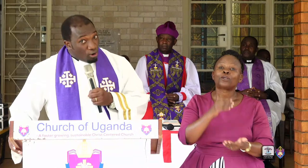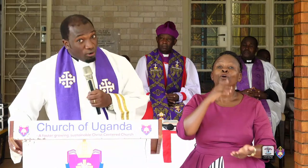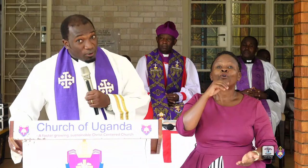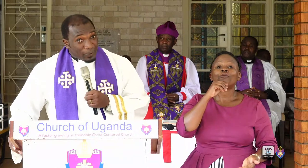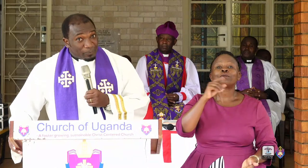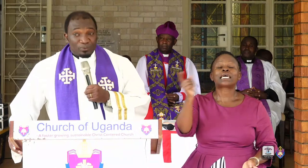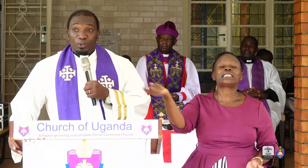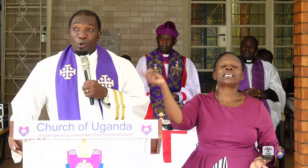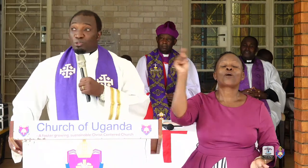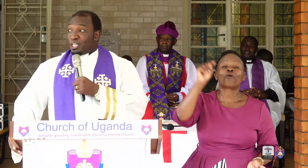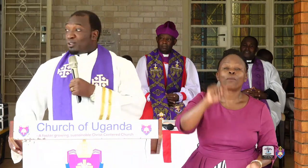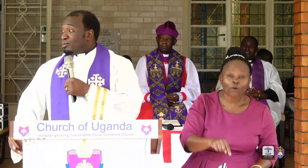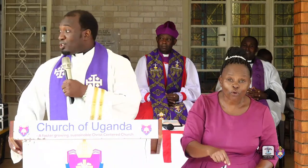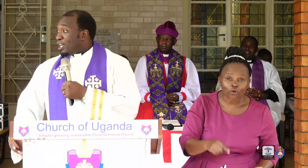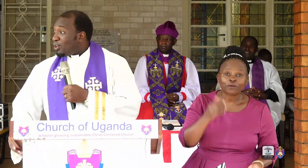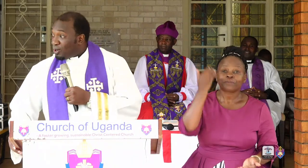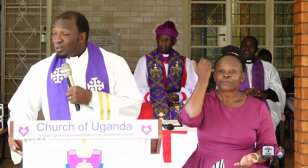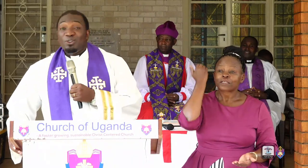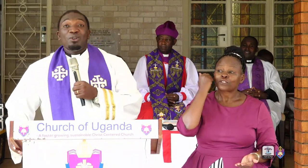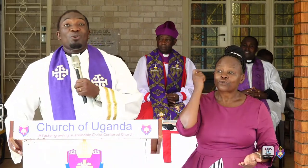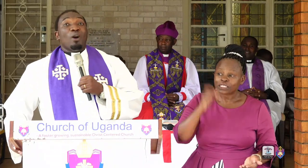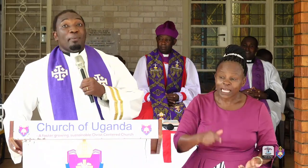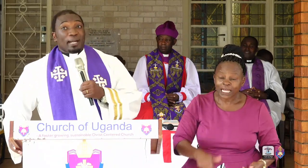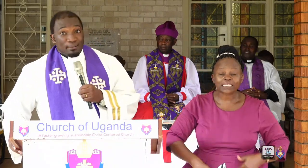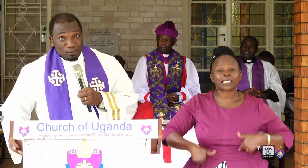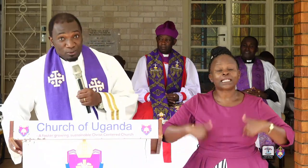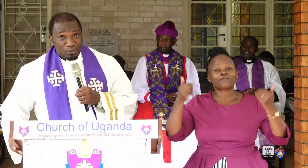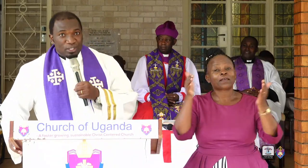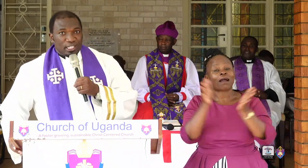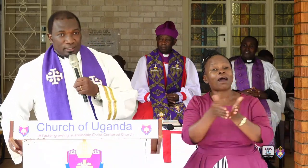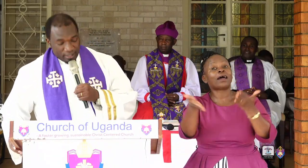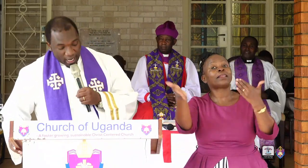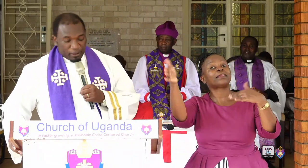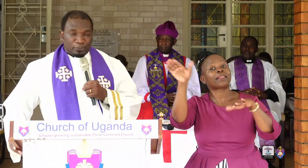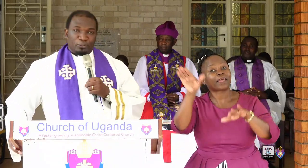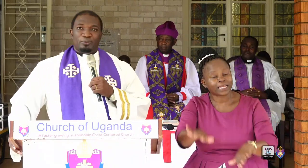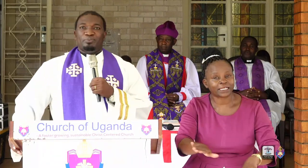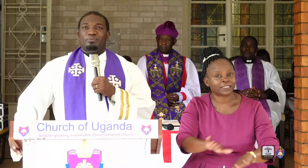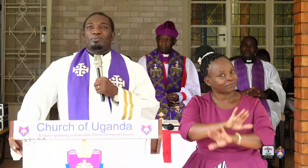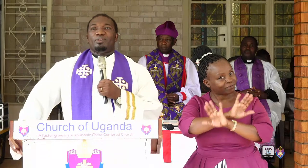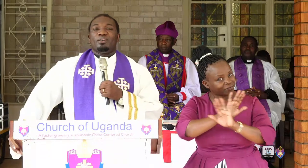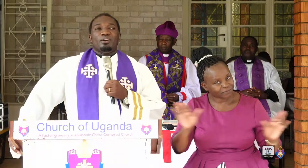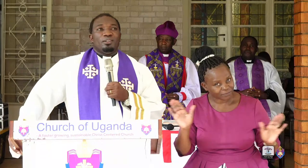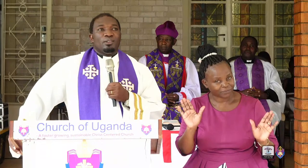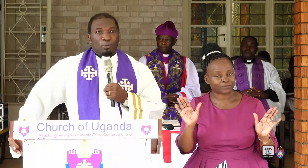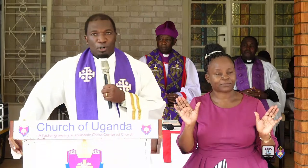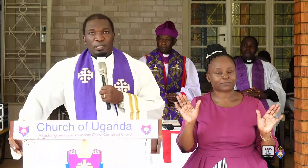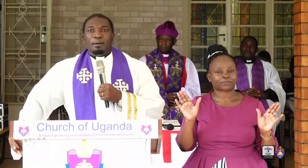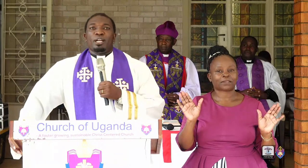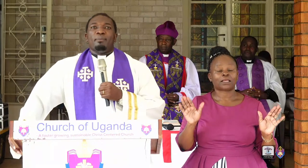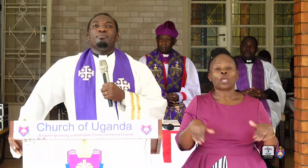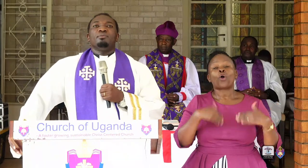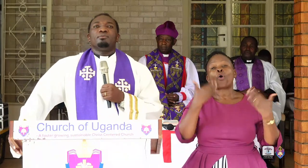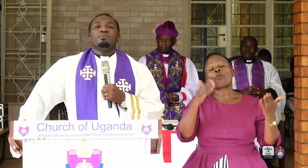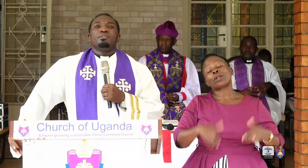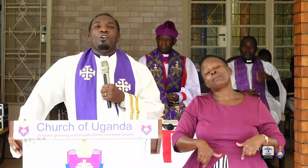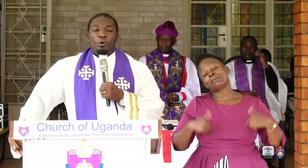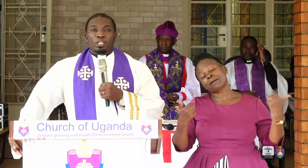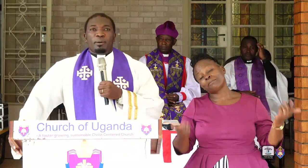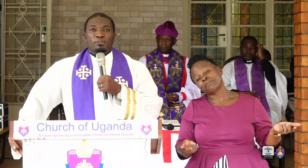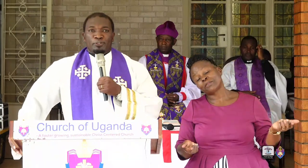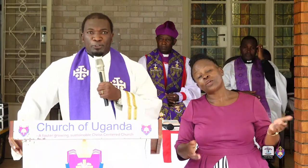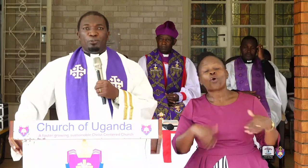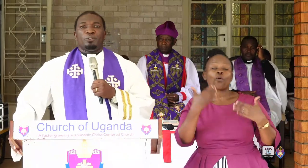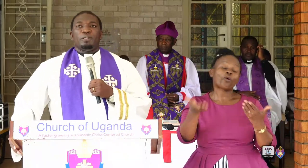akomawo okusala omusango gw'abalamu n'abafu. Oba oli bamulamu oba